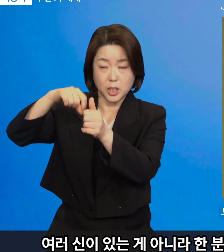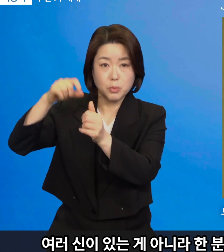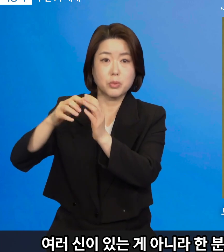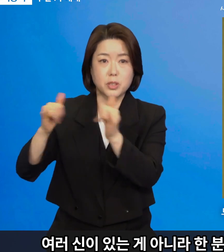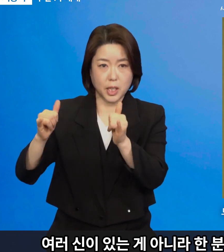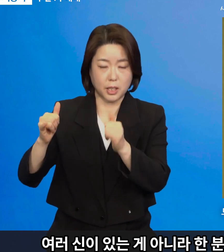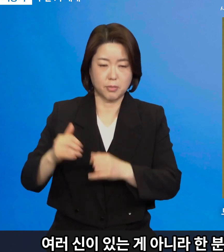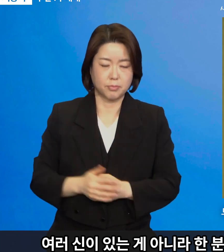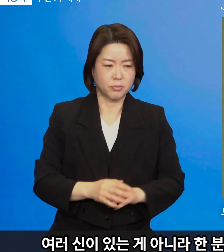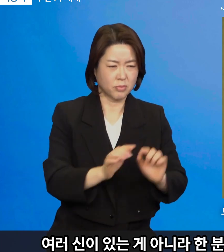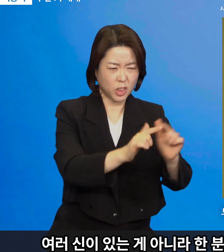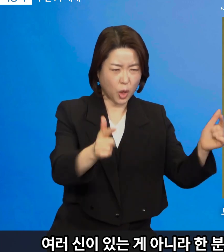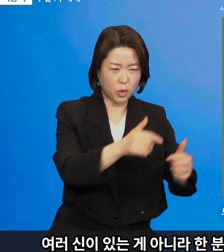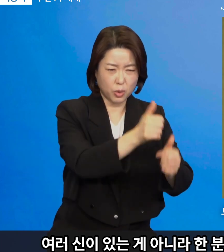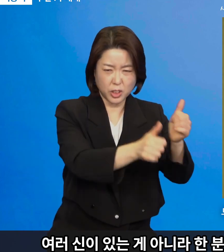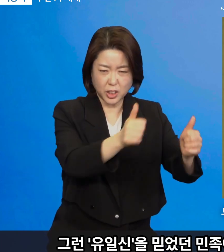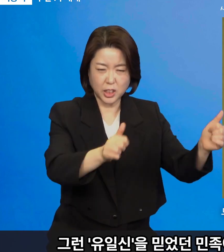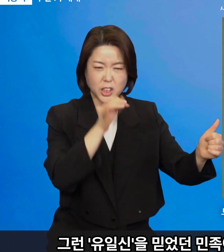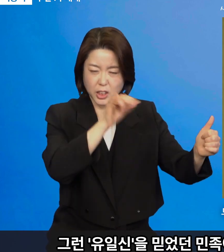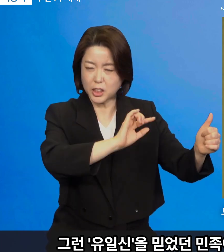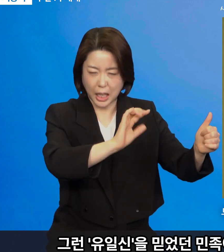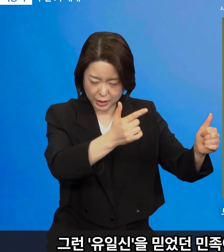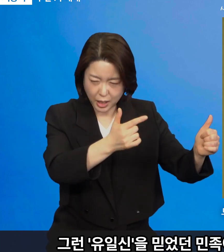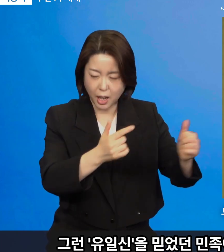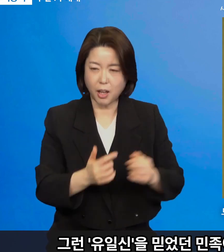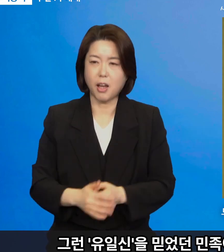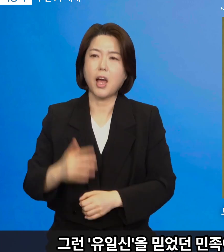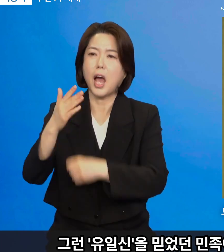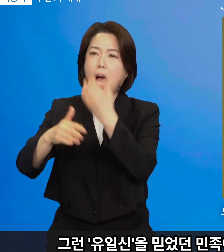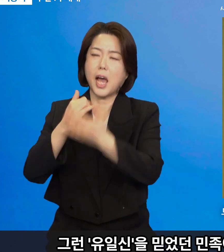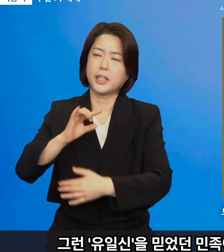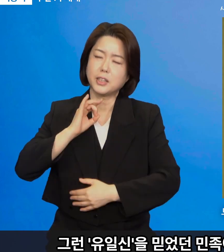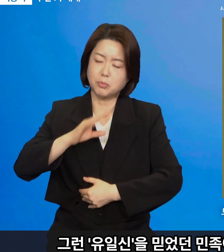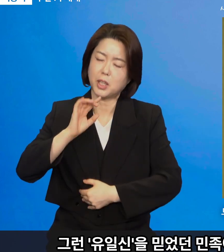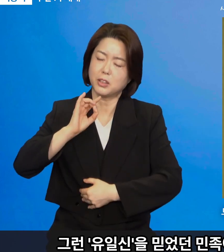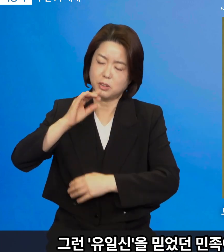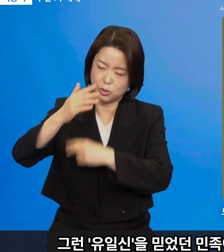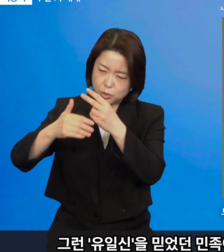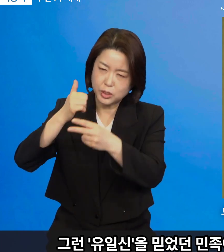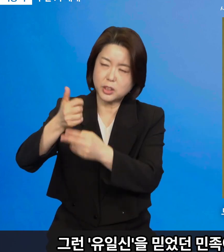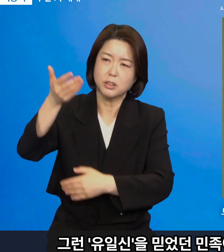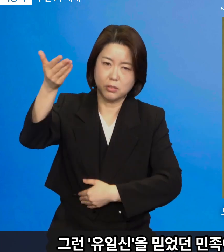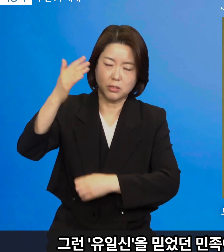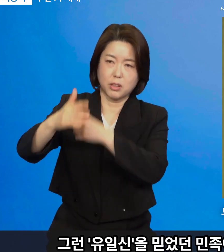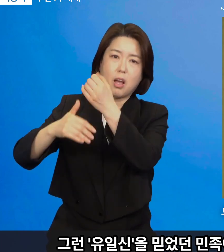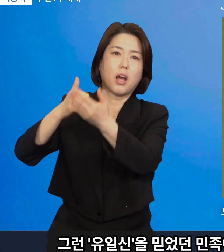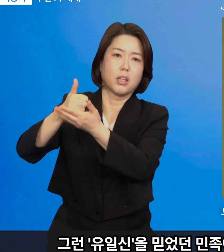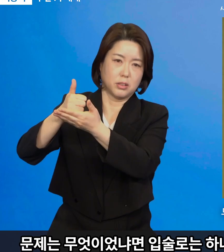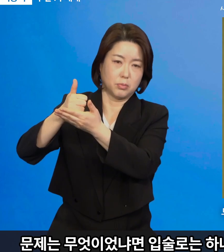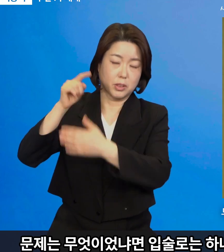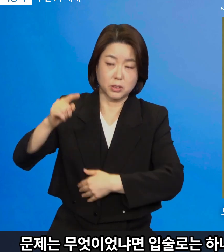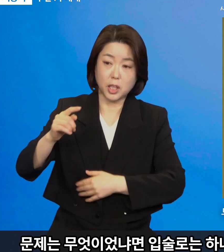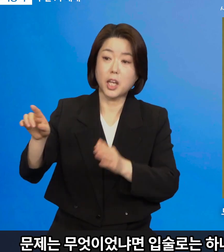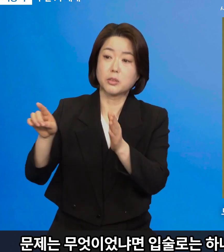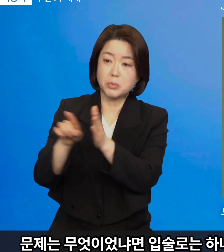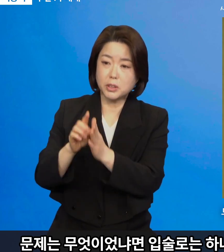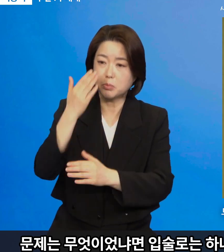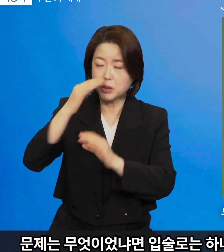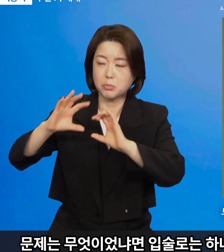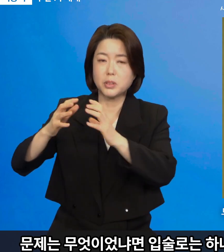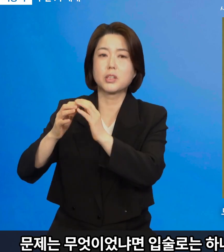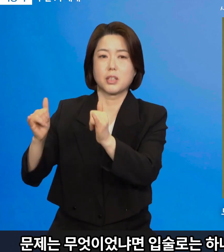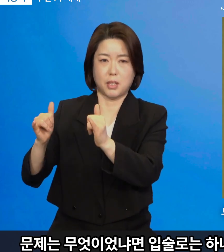분이신 하나님만 계시다라고 믿는 그런 유일신을 믿었던 민족이 바로 이스라엘 민족입니다. 문제는